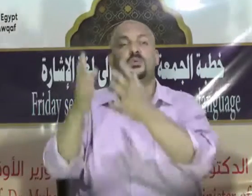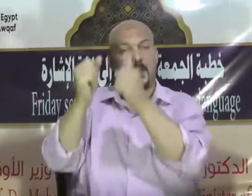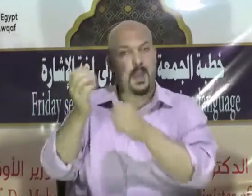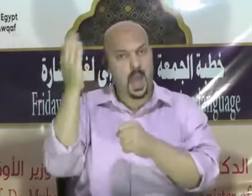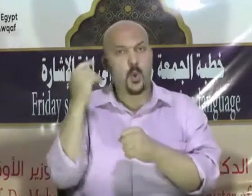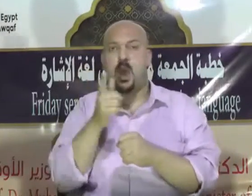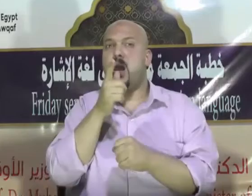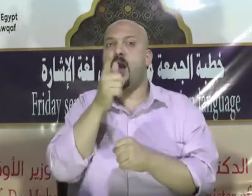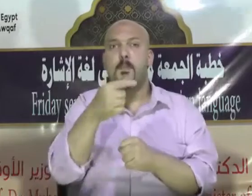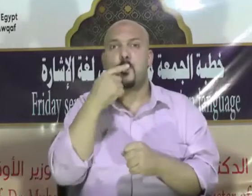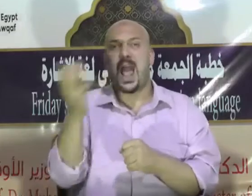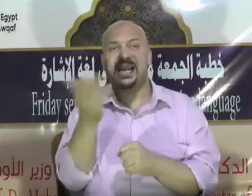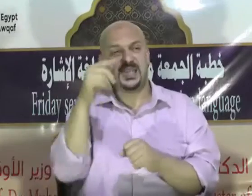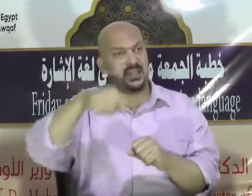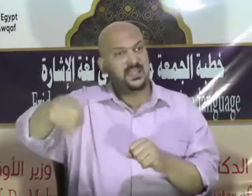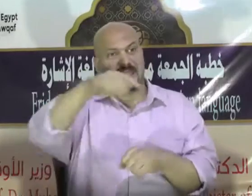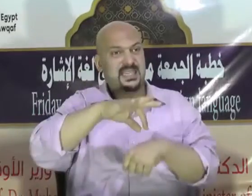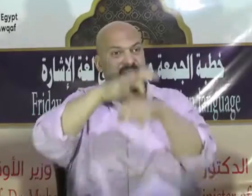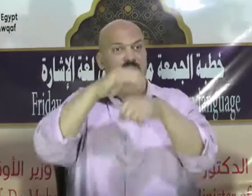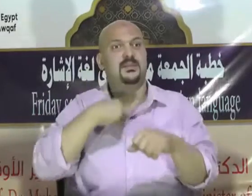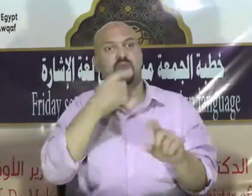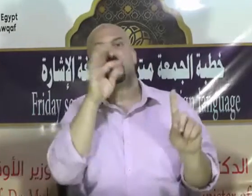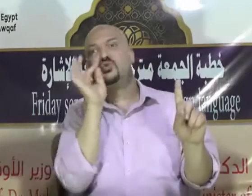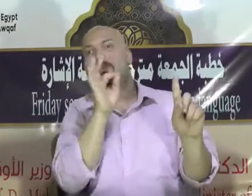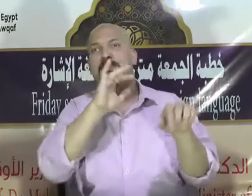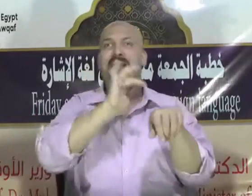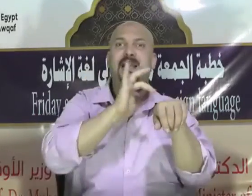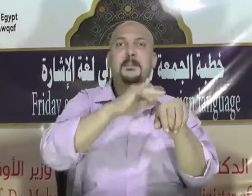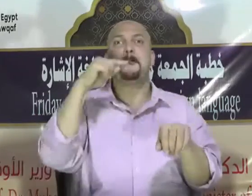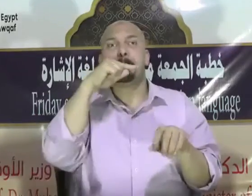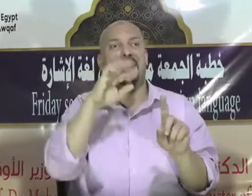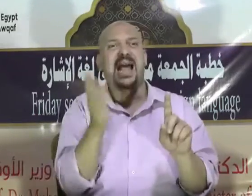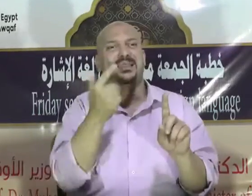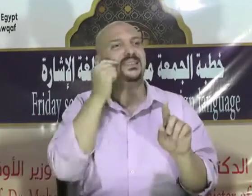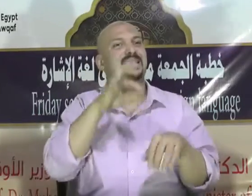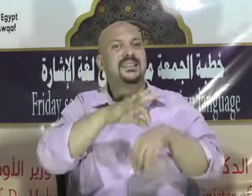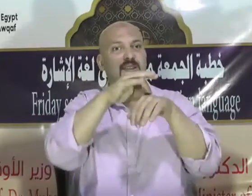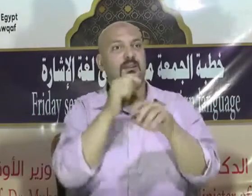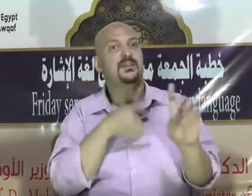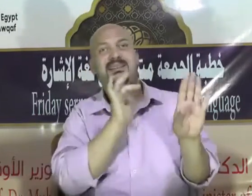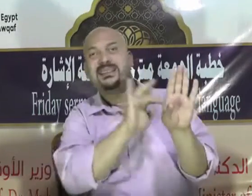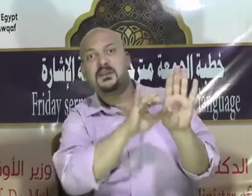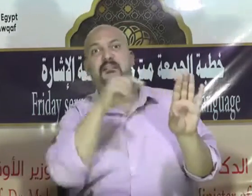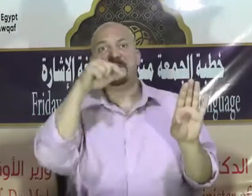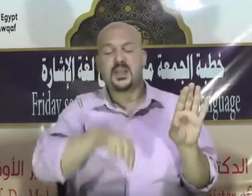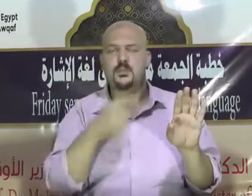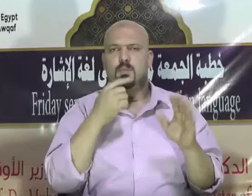وسلم قذف المحصنات من الكبائر، حيث يقول صلى الله عليه وسلم: اجتنبوا السبع